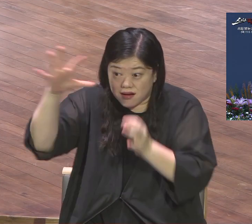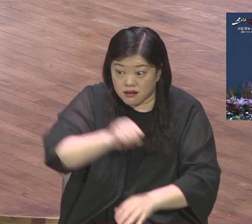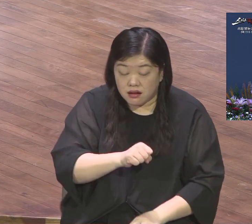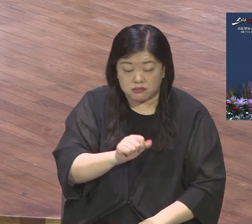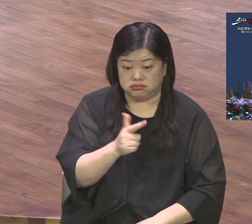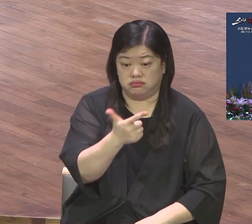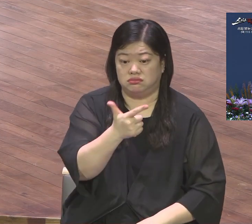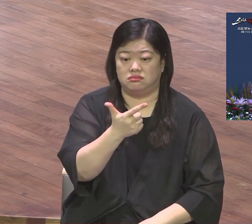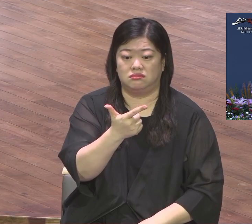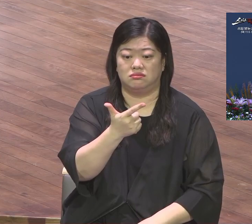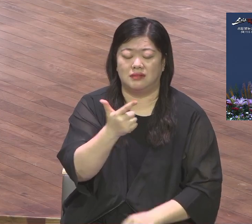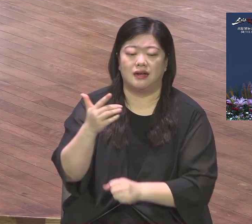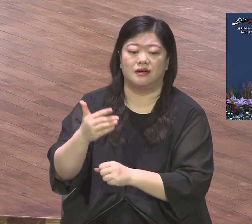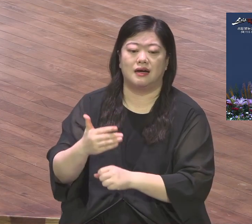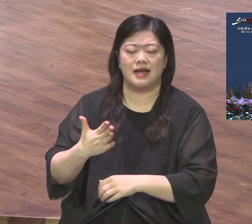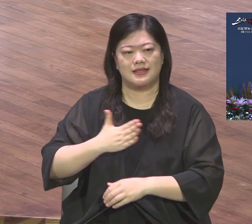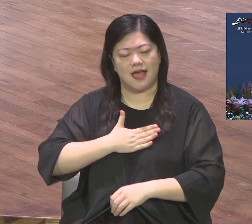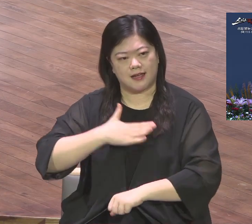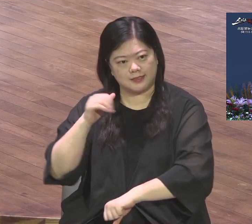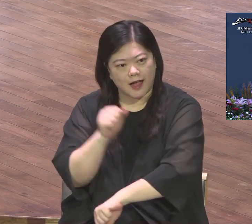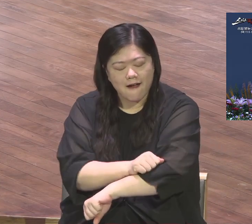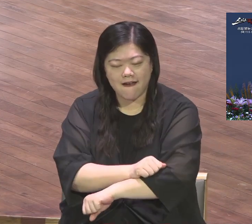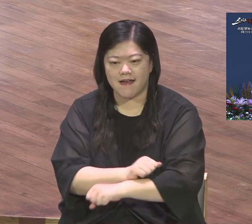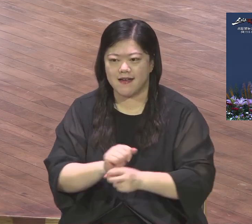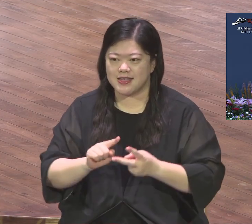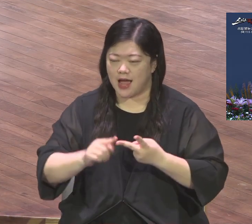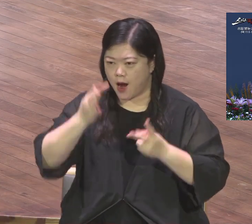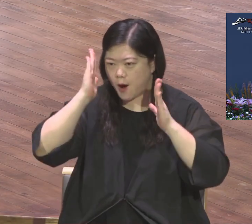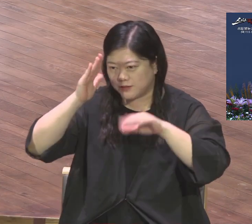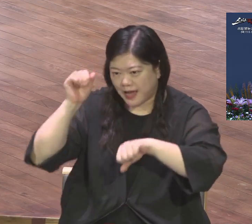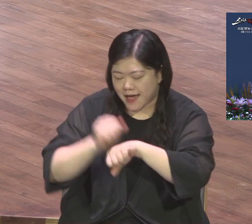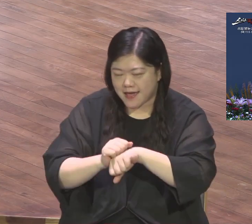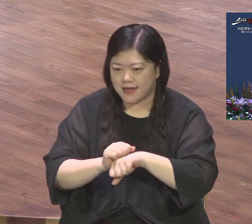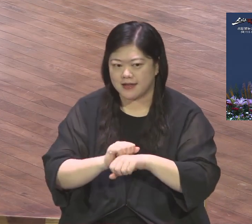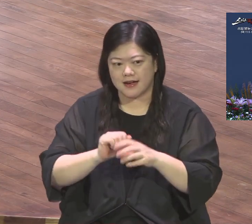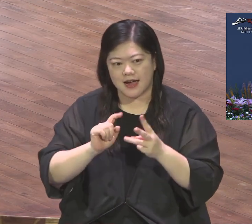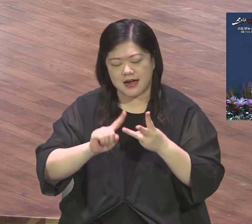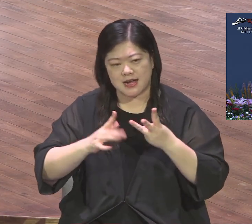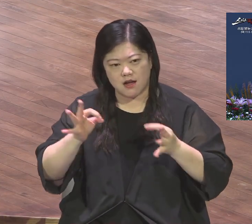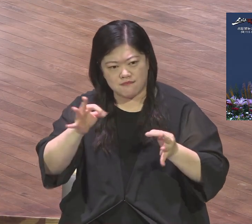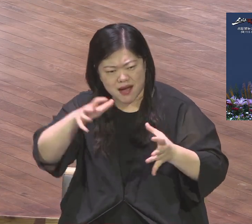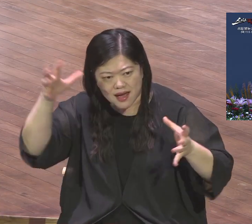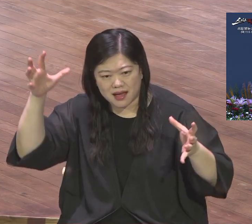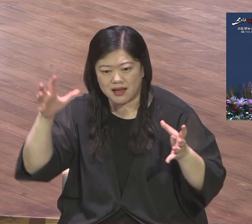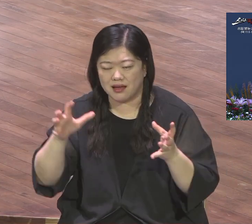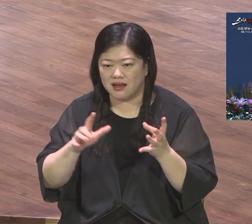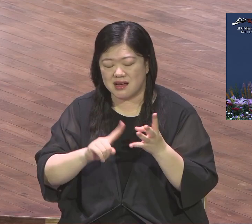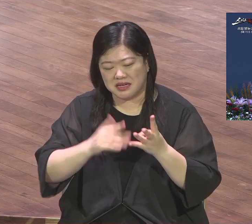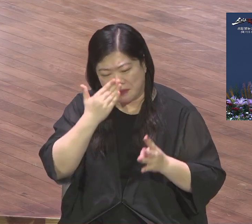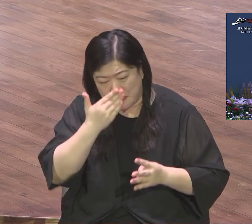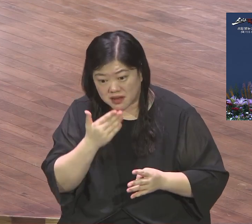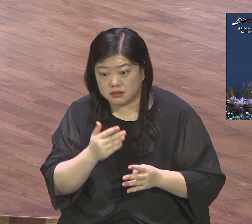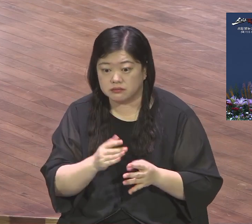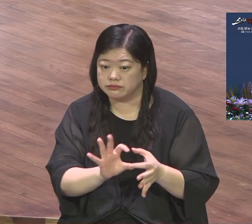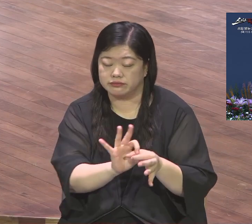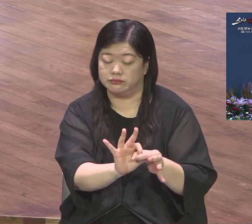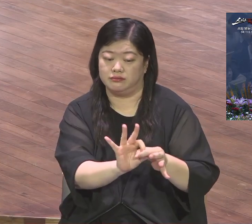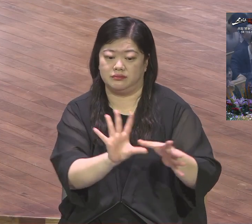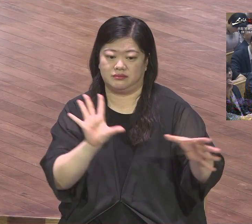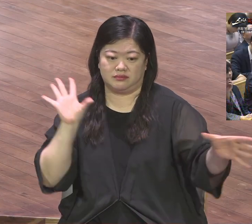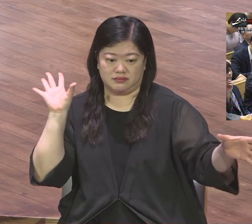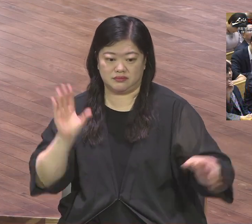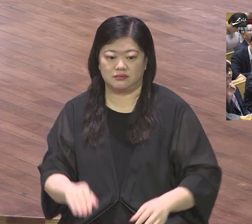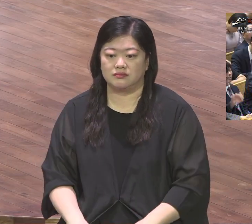것은 내가 잘나서 내가 착해서 내가 좋은 일을 해서 아니에요. 구원은 하나님의